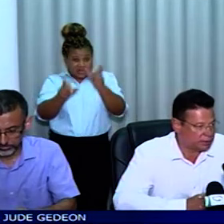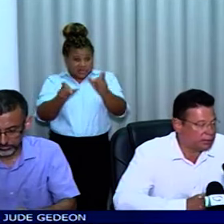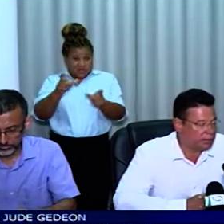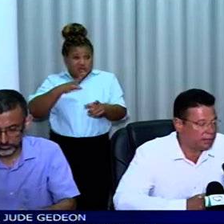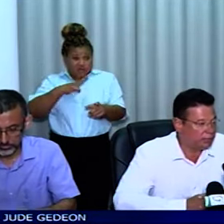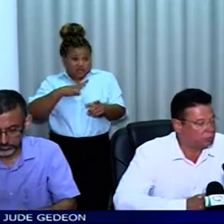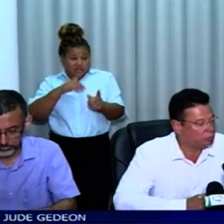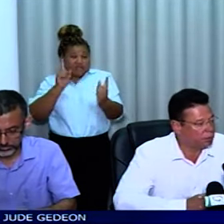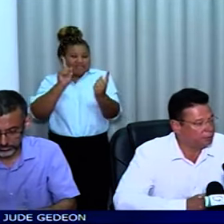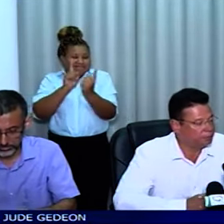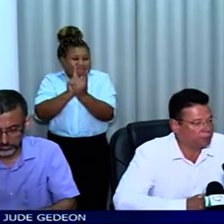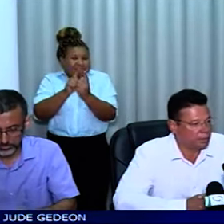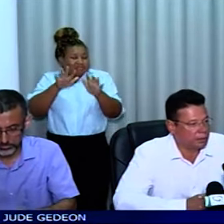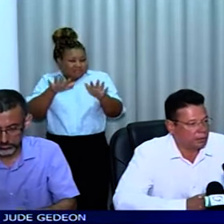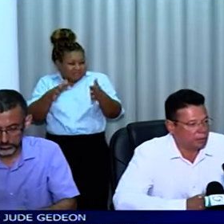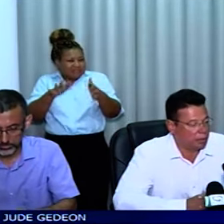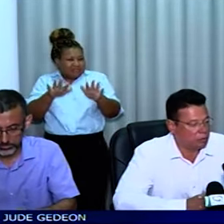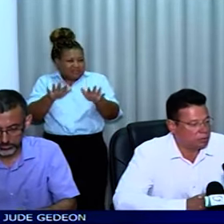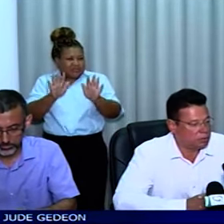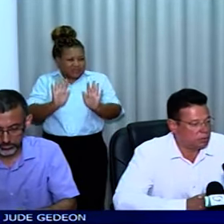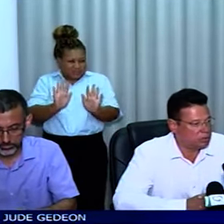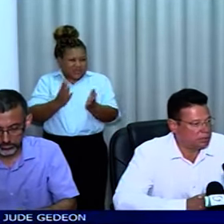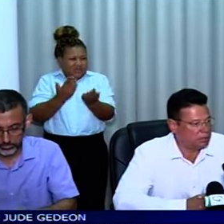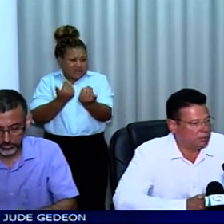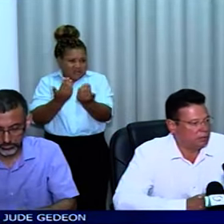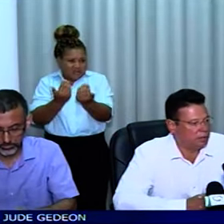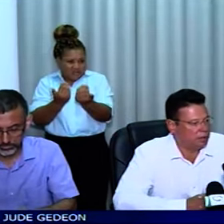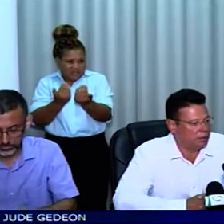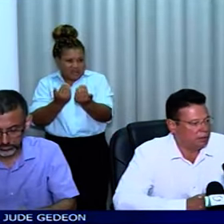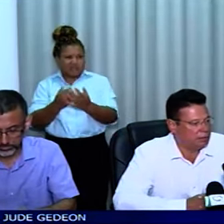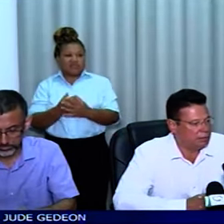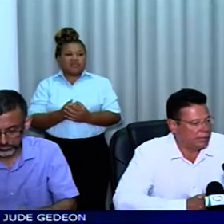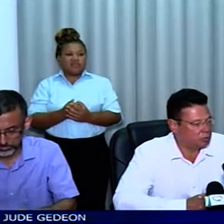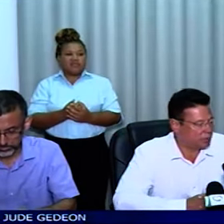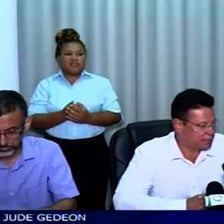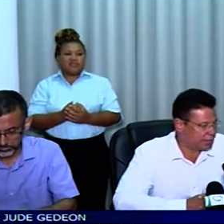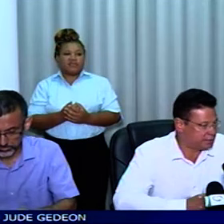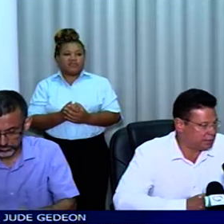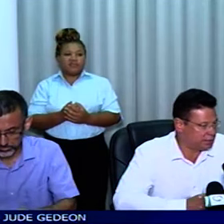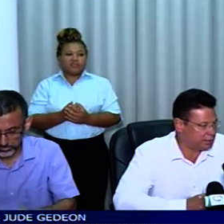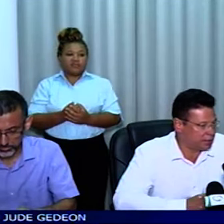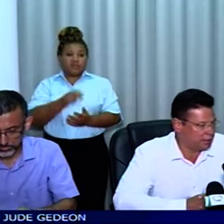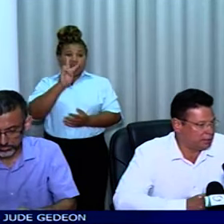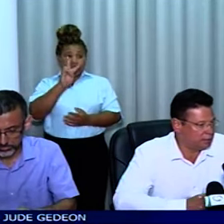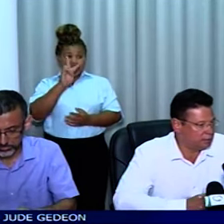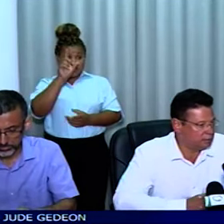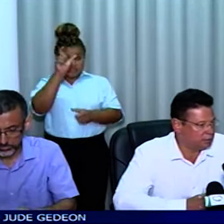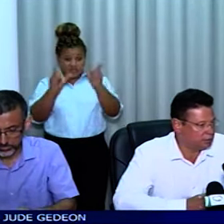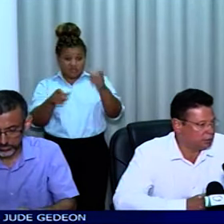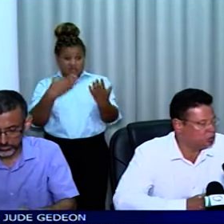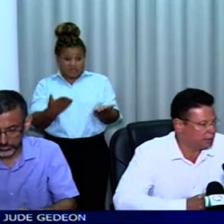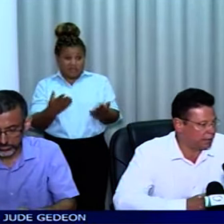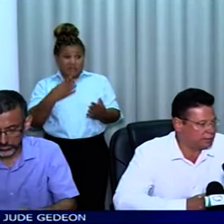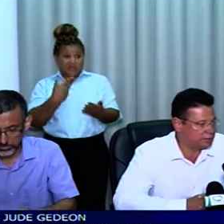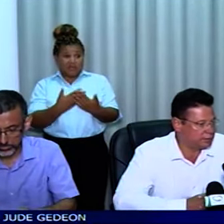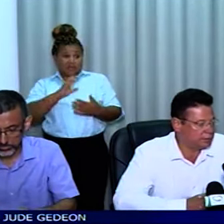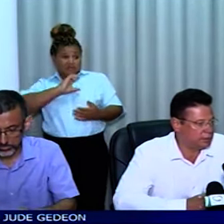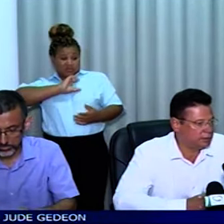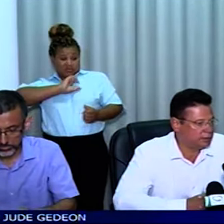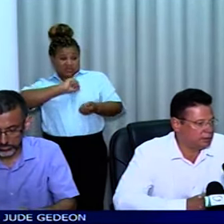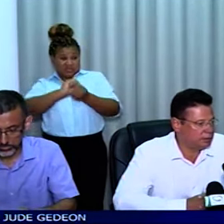changer à n'importe moment à cause il y a aussi des autres passagers qui sont derrière dans economy